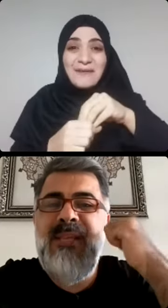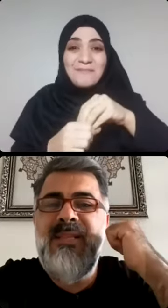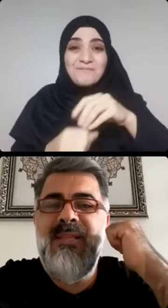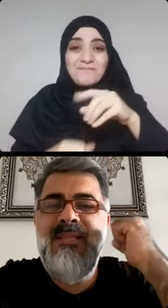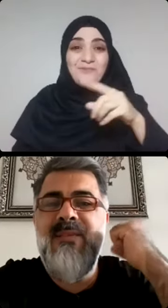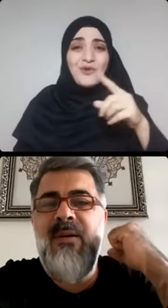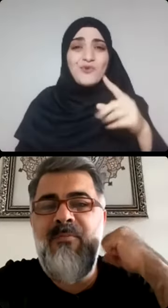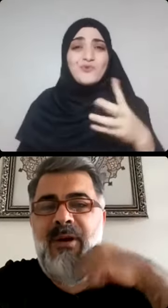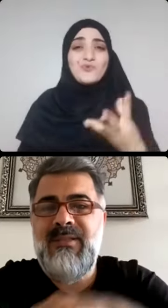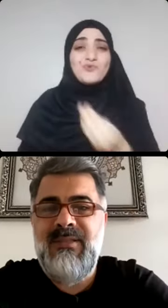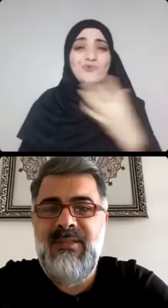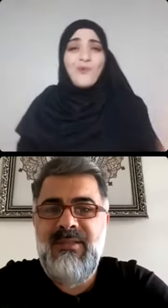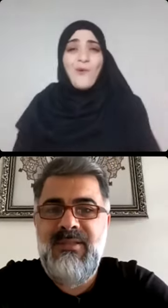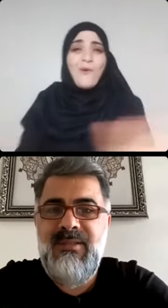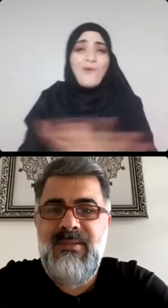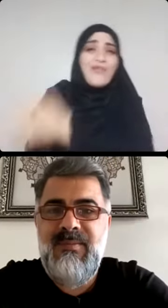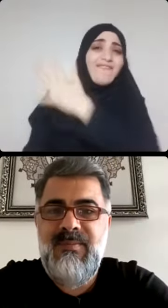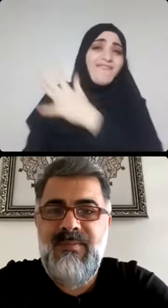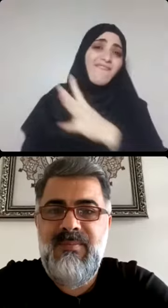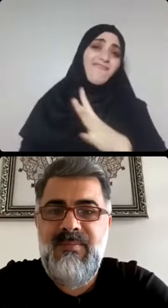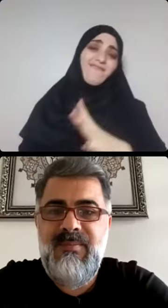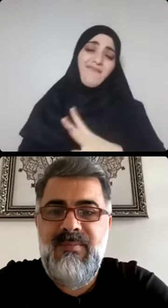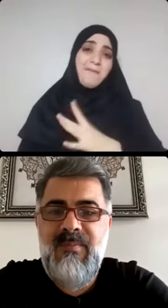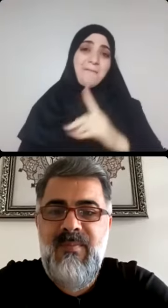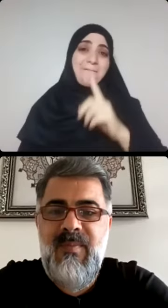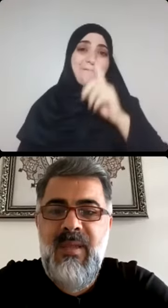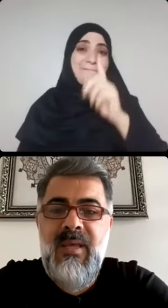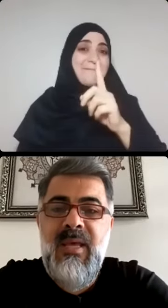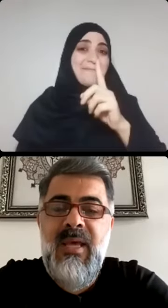100.000 sevap vardır.